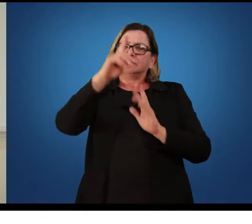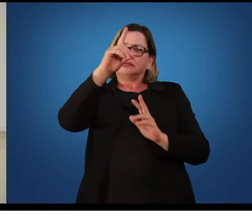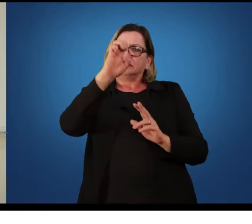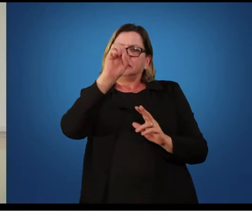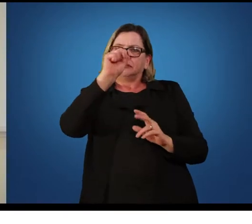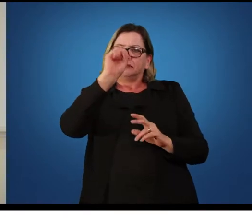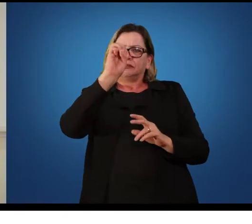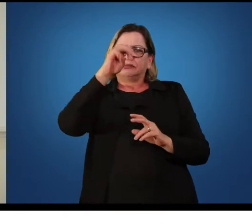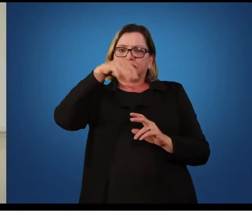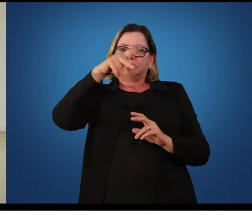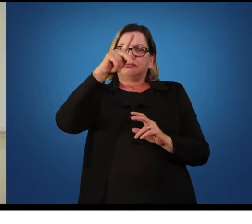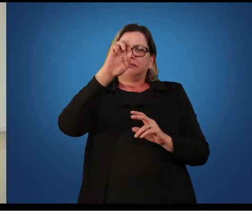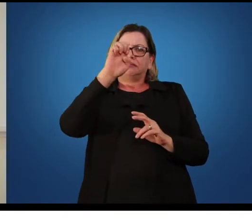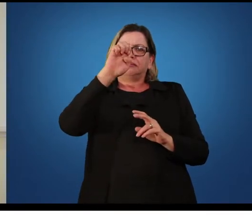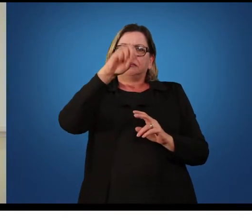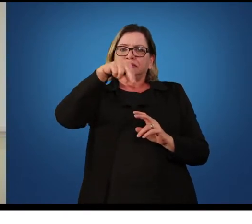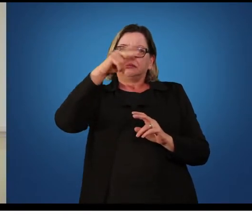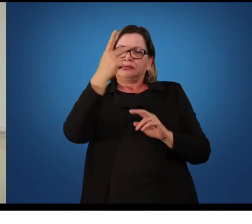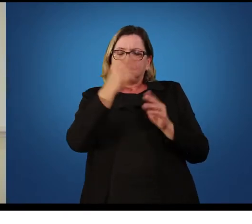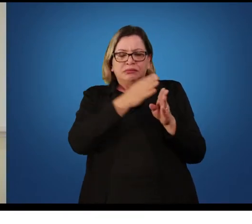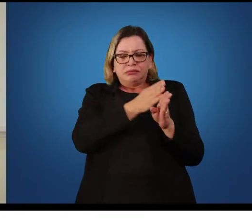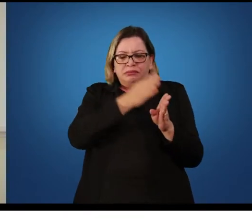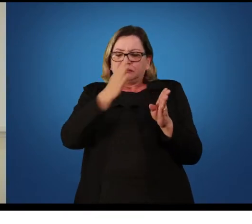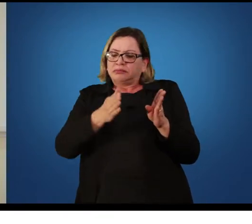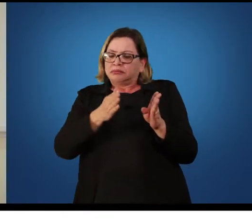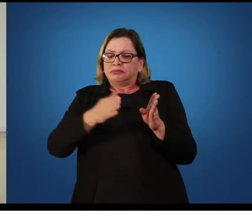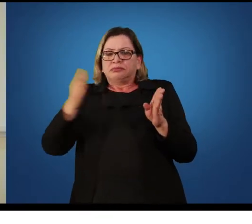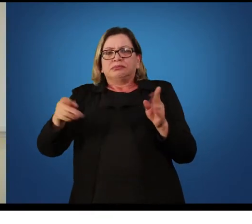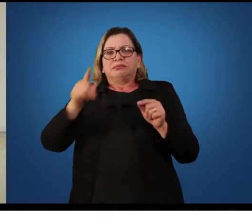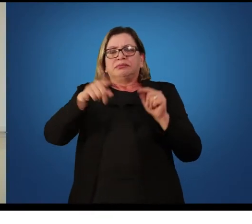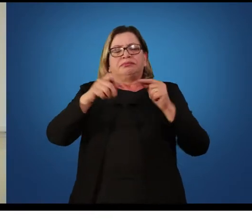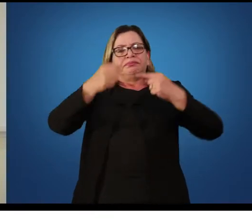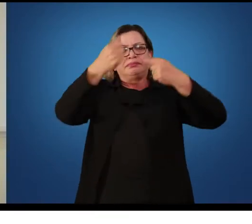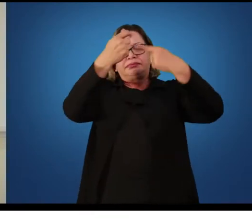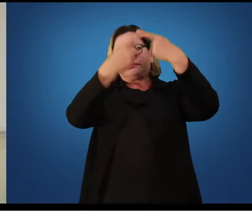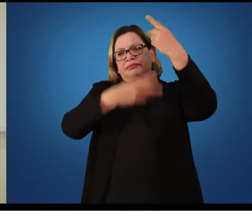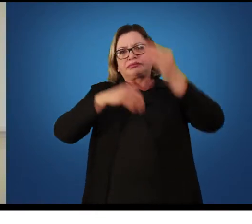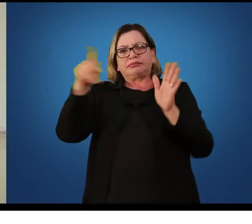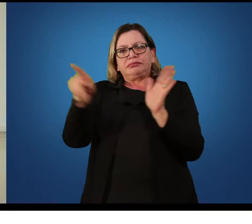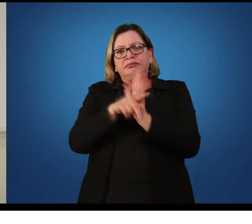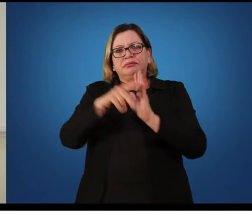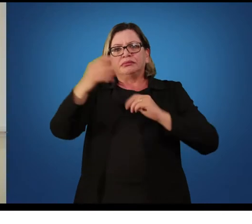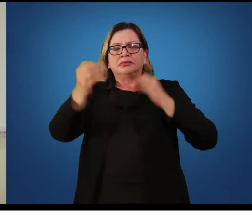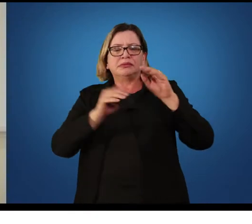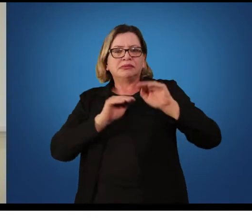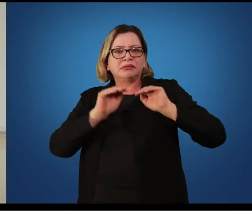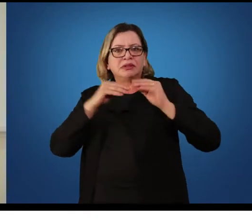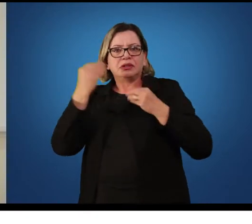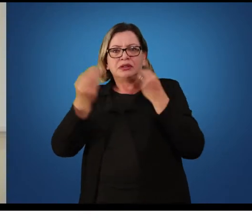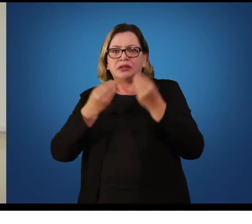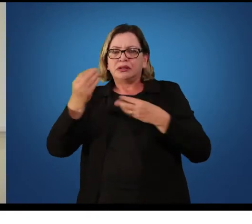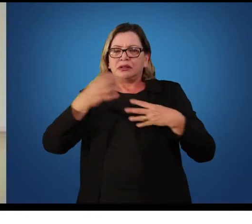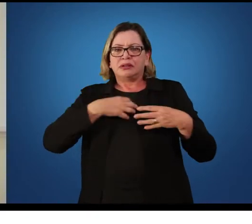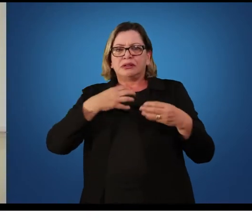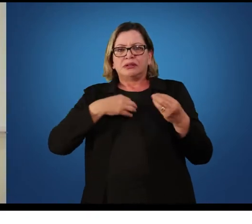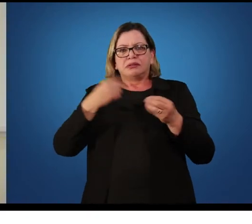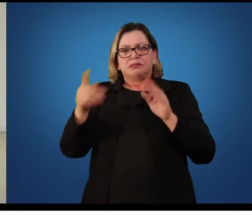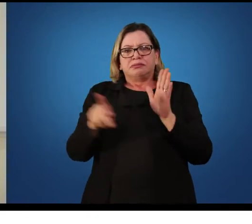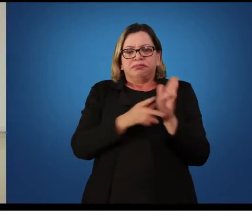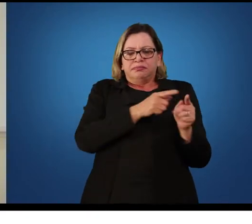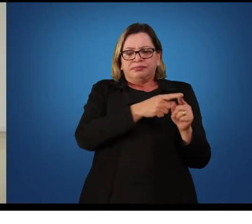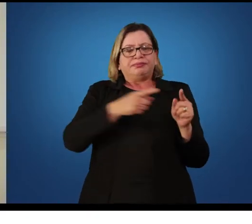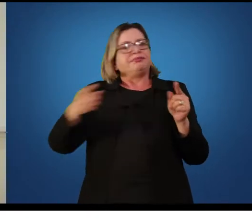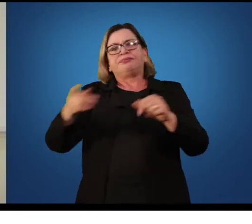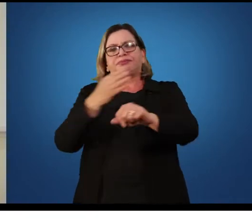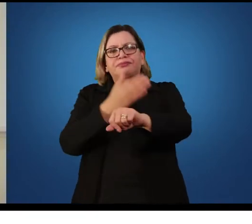estágios de aprendizagem motora nada mais são do que as características desse desempenho conforme o tempo